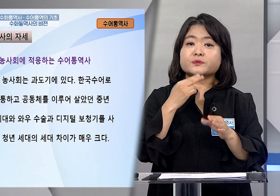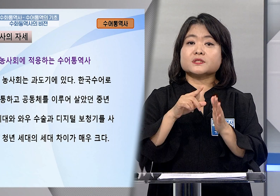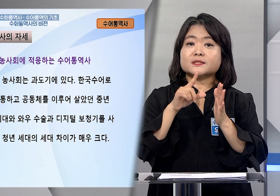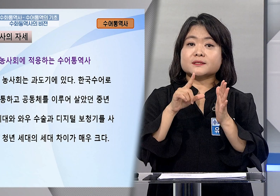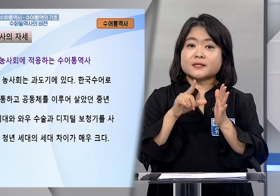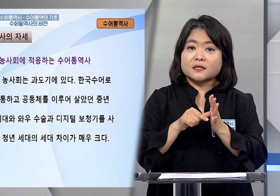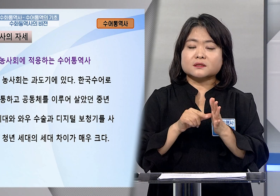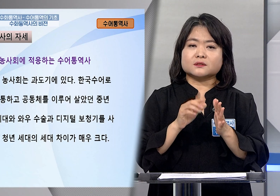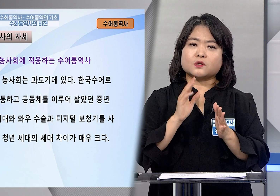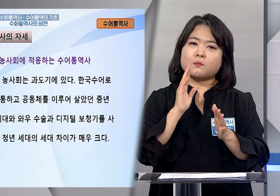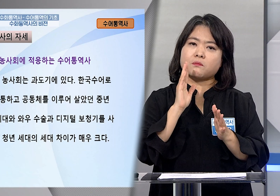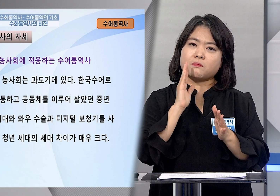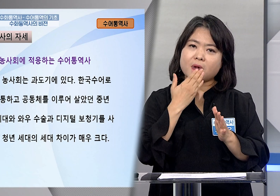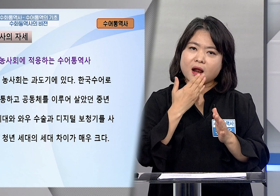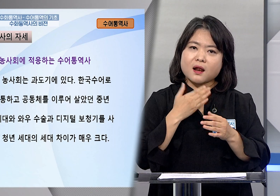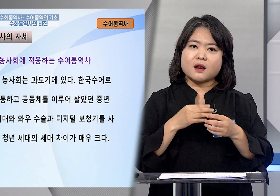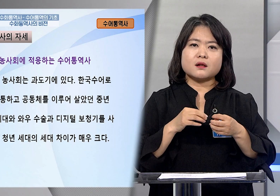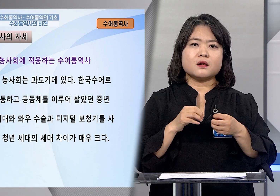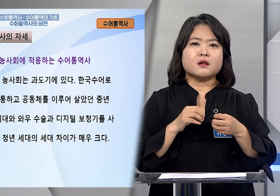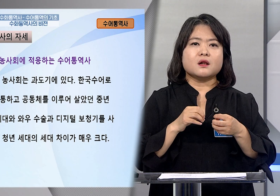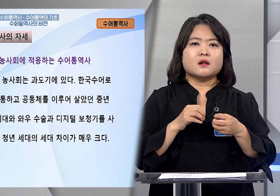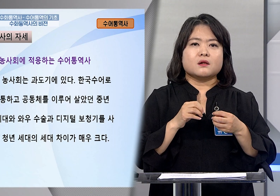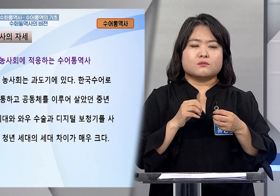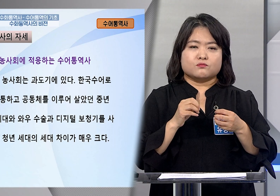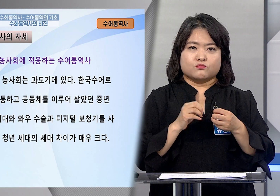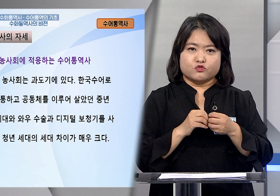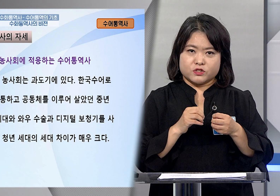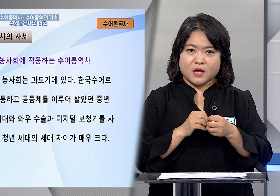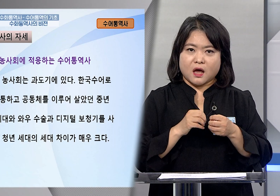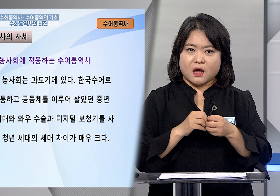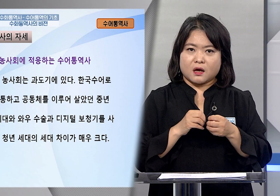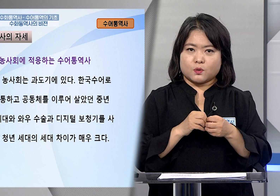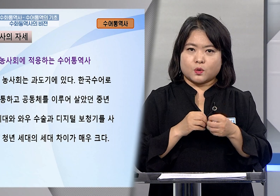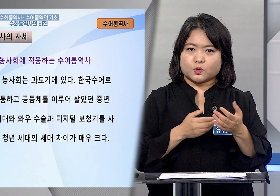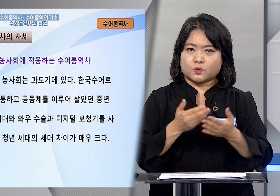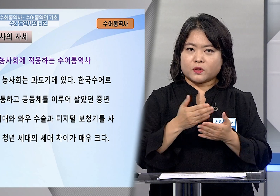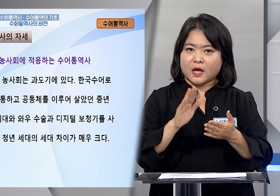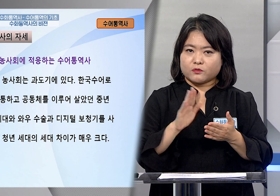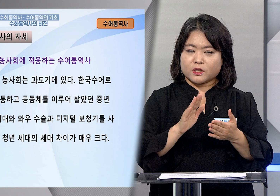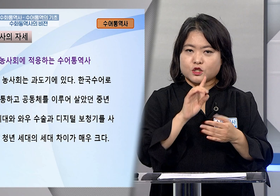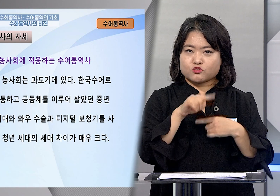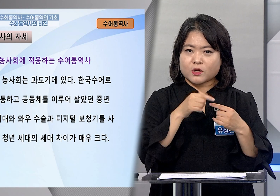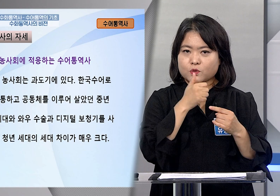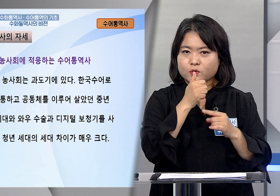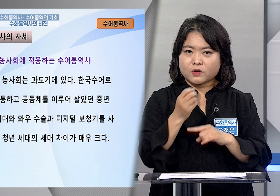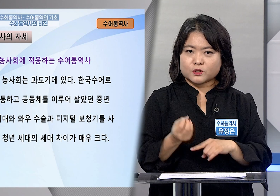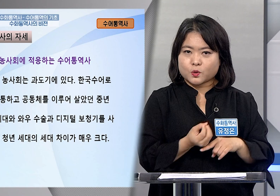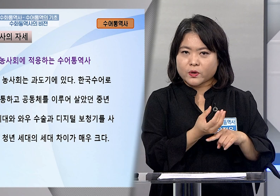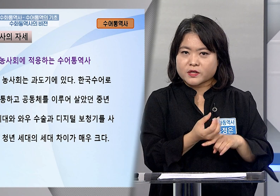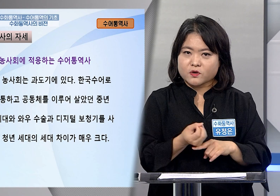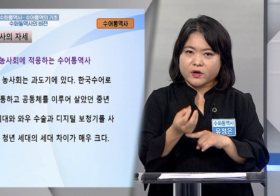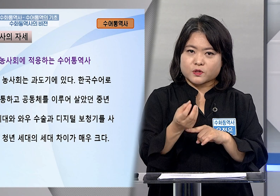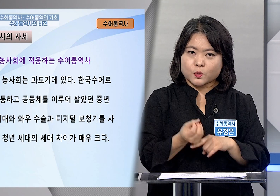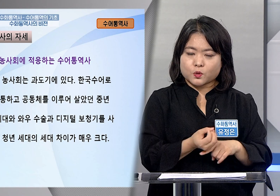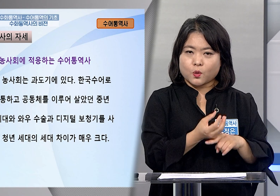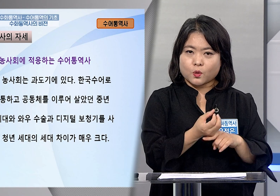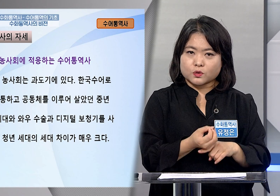없을 때는 정말 문자로 소통이 안 되니 수화 통역을 통해서의